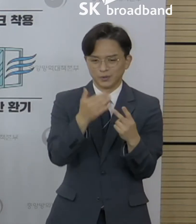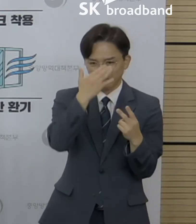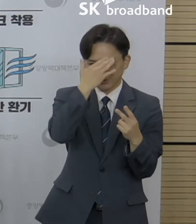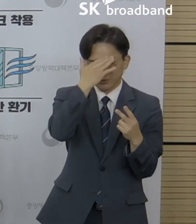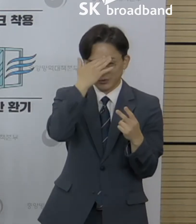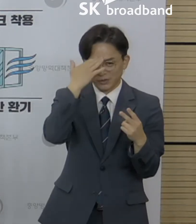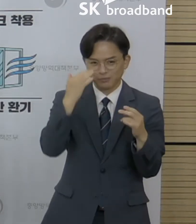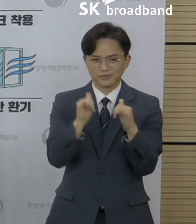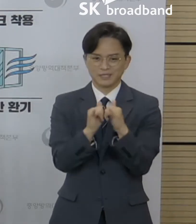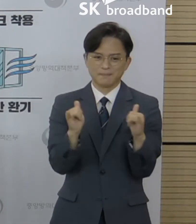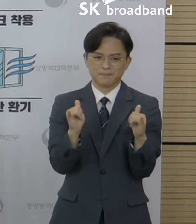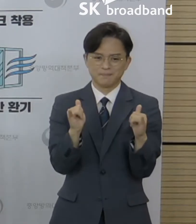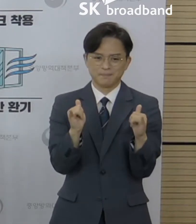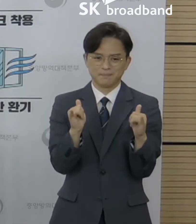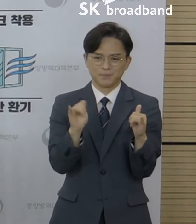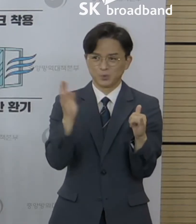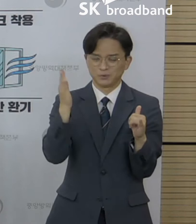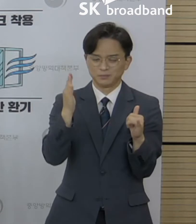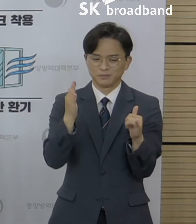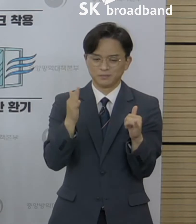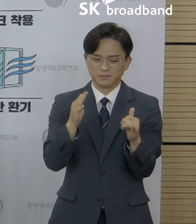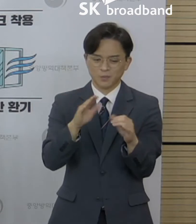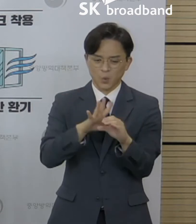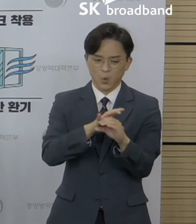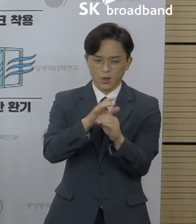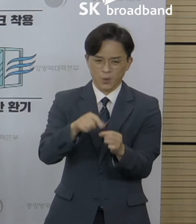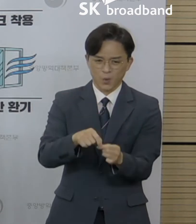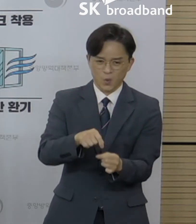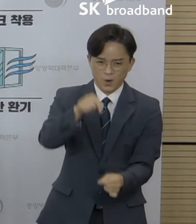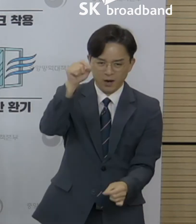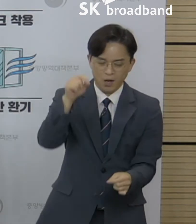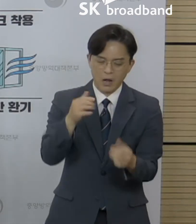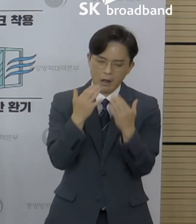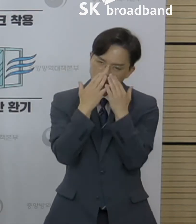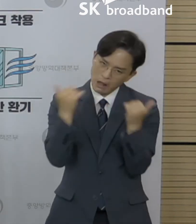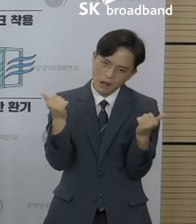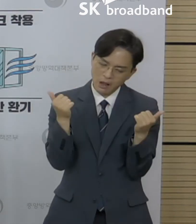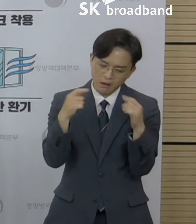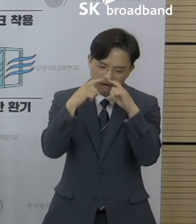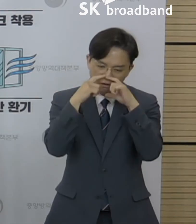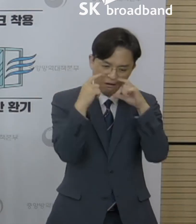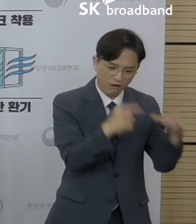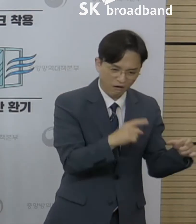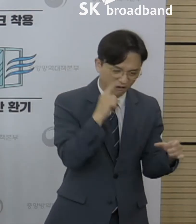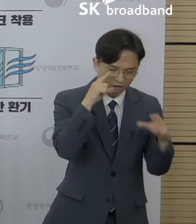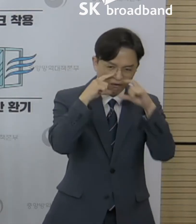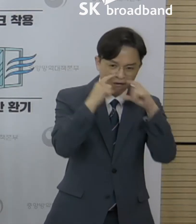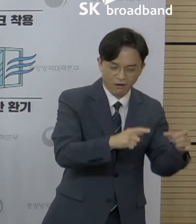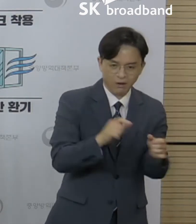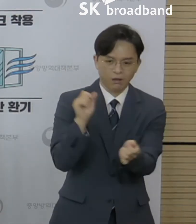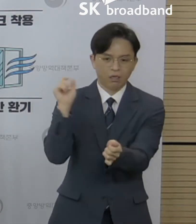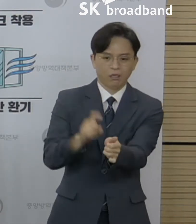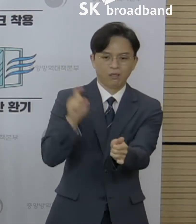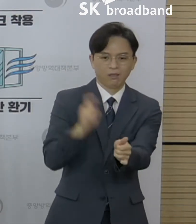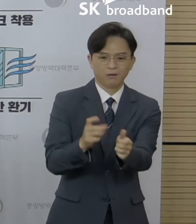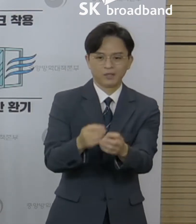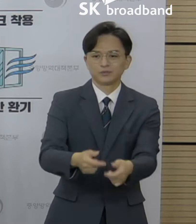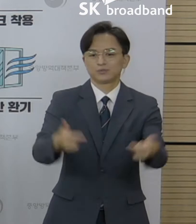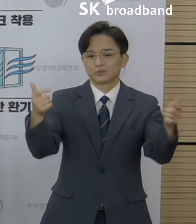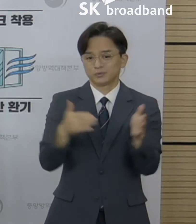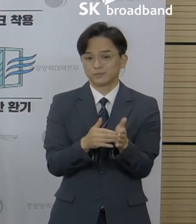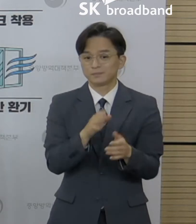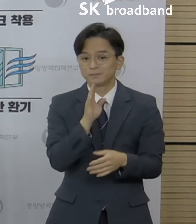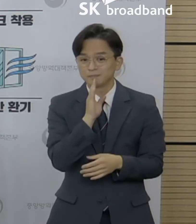층의 방역 피로감을 틈새로 해서 다시 증가하고 있습니다. 물론 앞으로 백신의 접종이